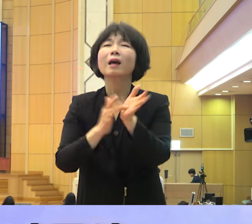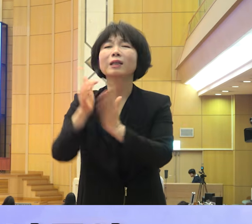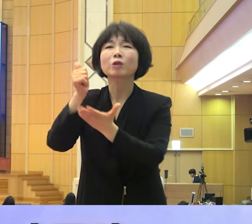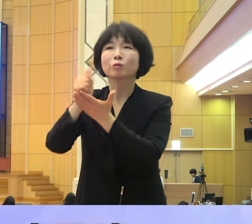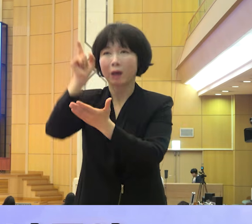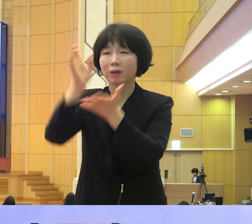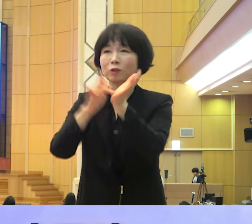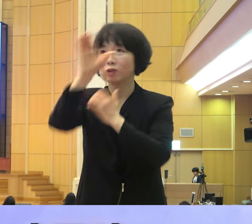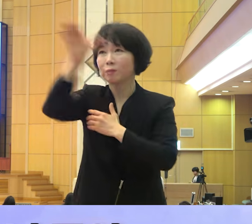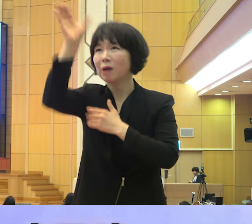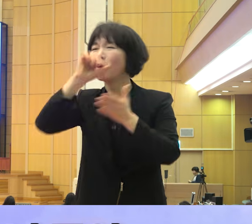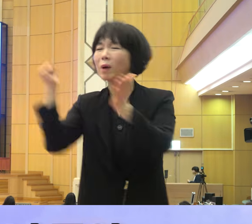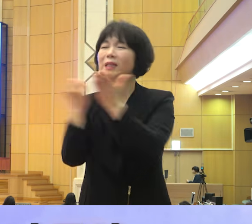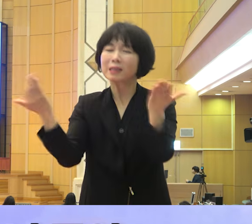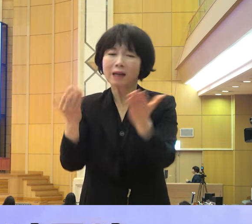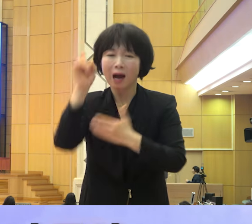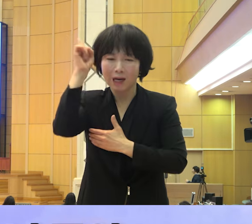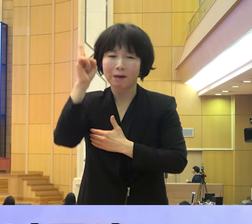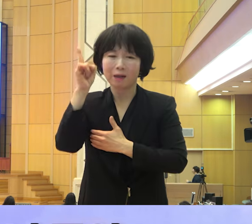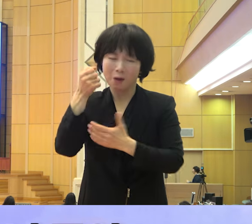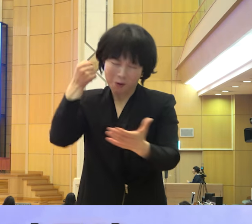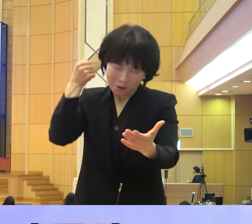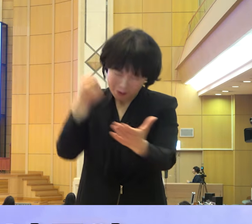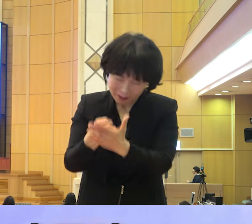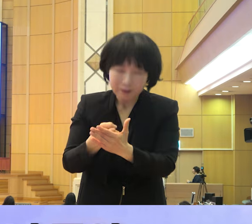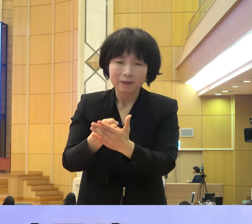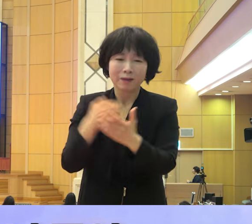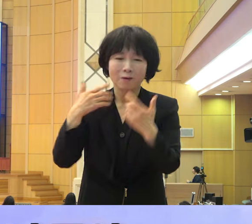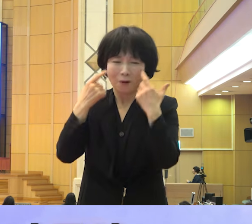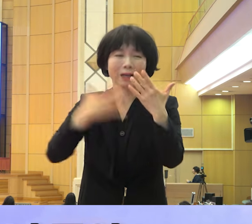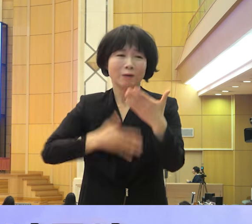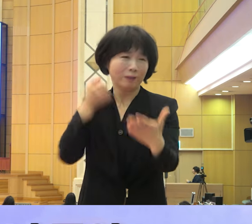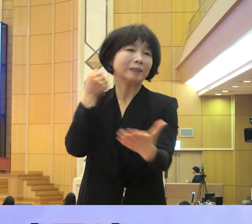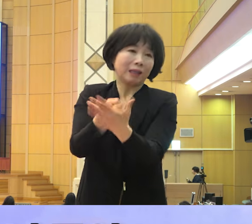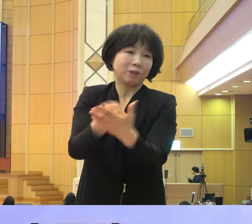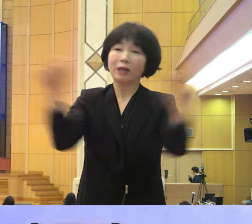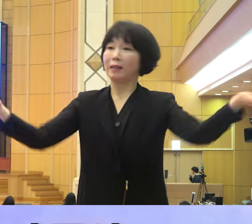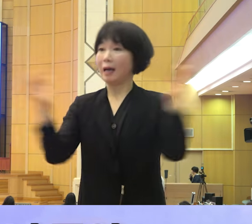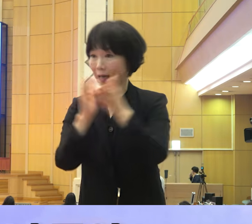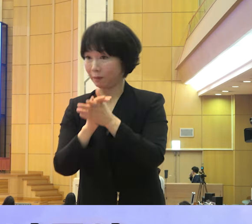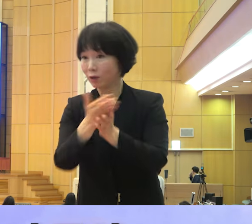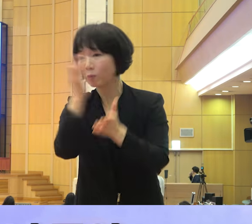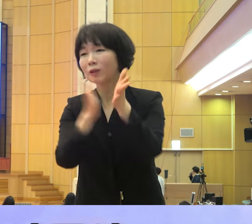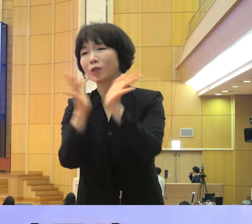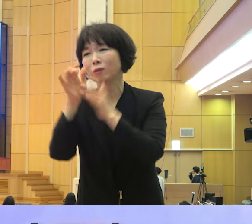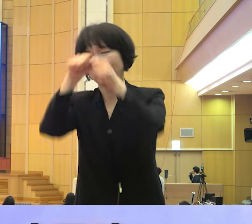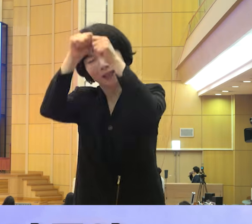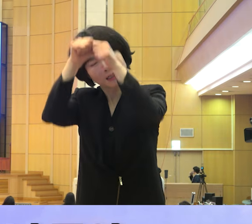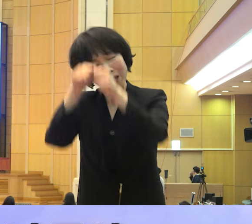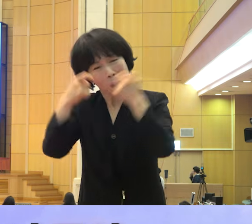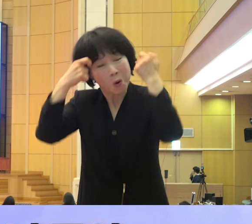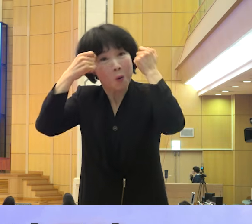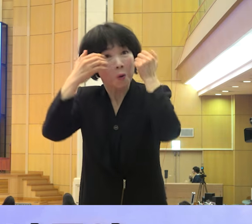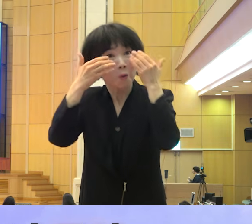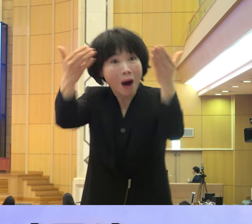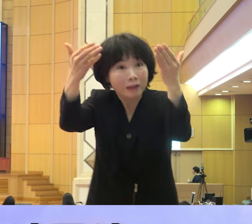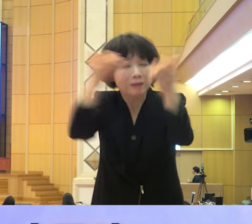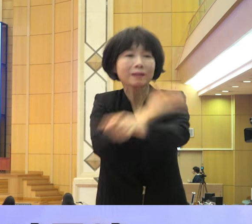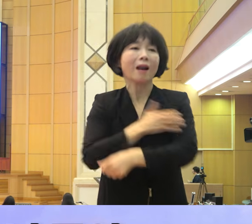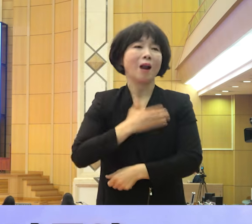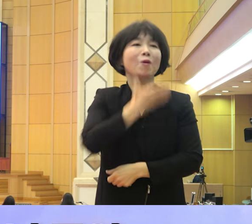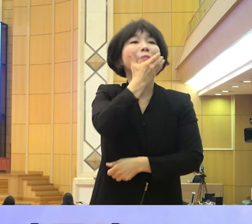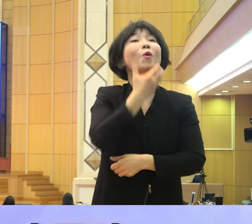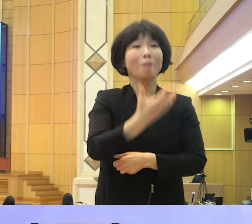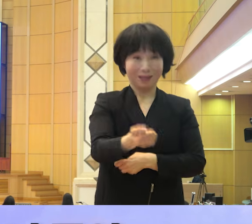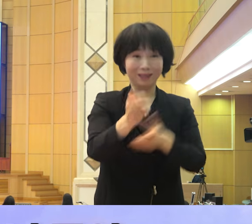않기로 작정했다. 더 이상 할 말이 없어요. 예수님을 확실히 알고 믿는 여러분 되어서 복 있는 여러분 되길